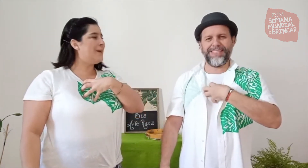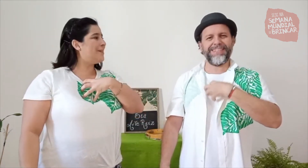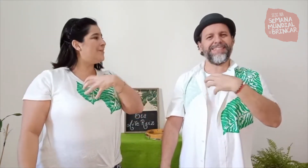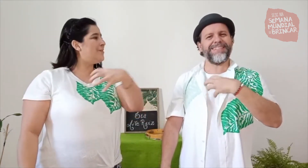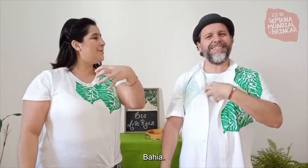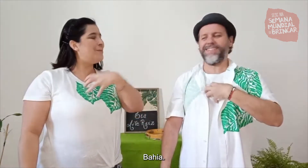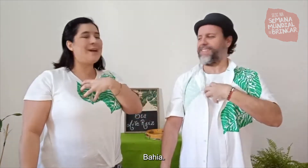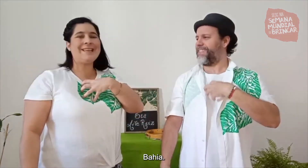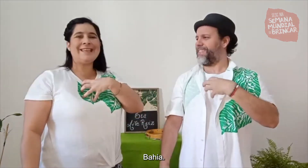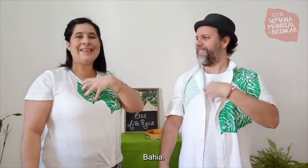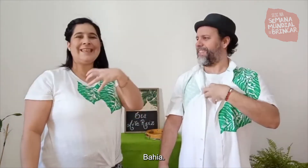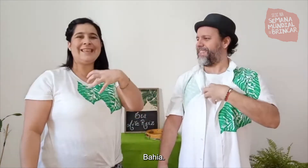peito. Bahia.